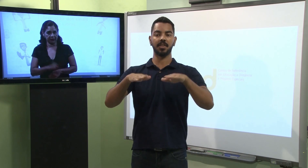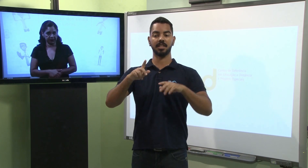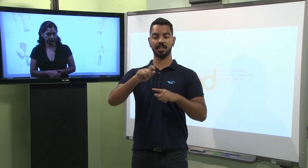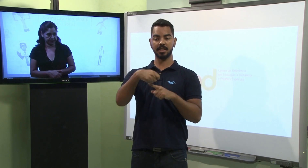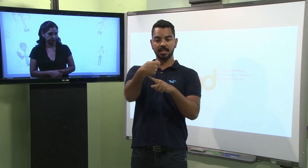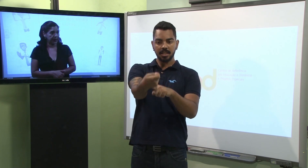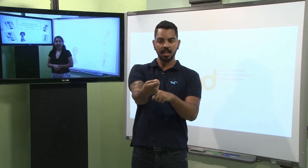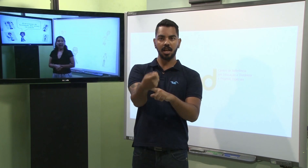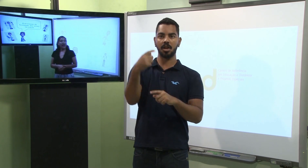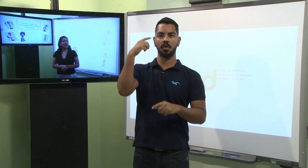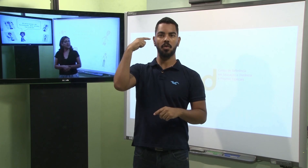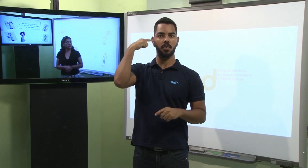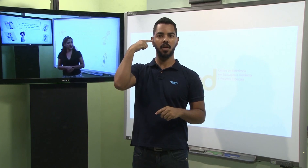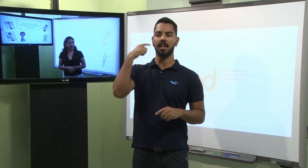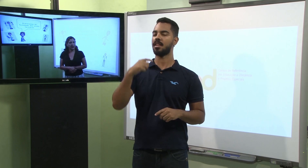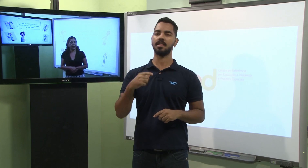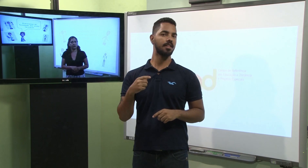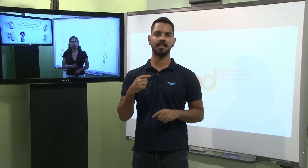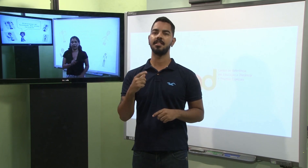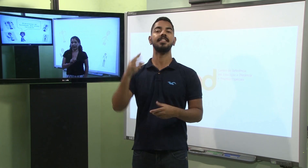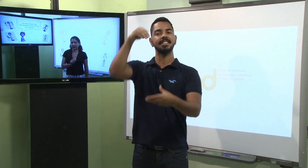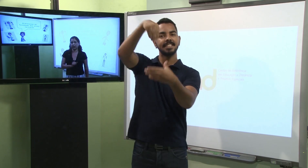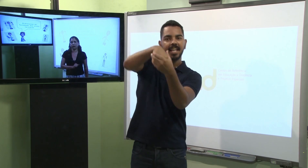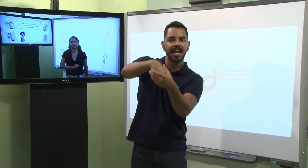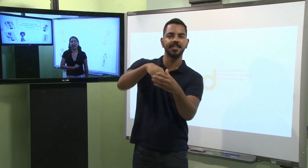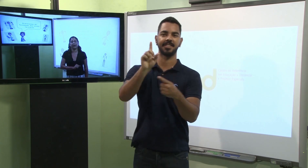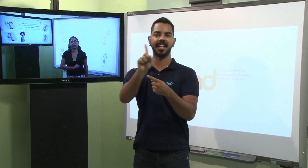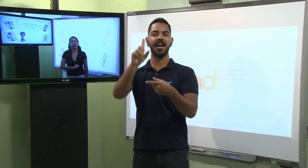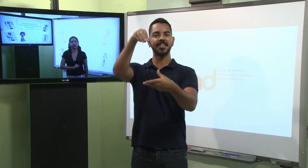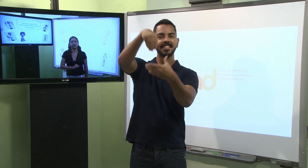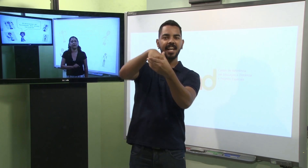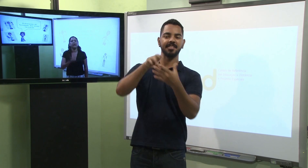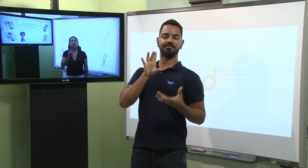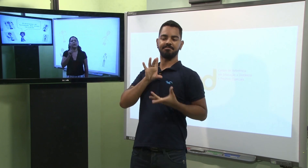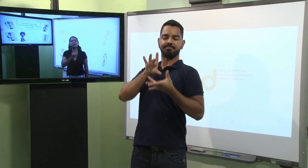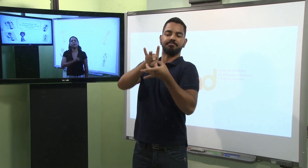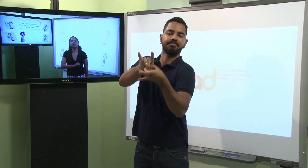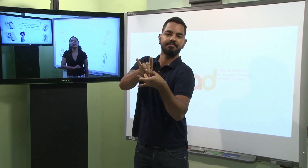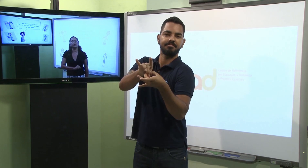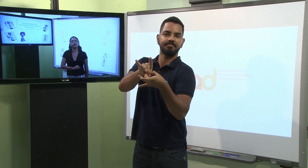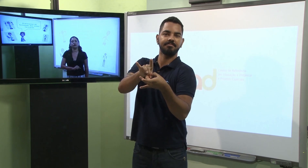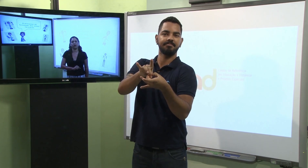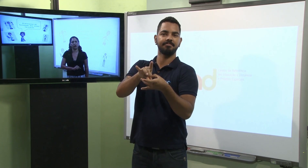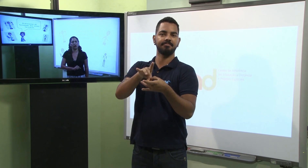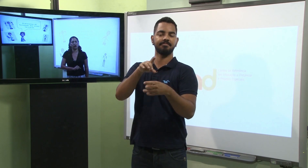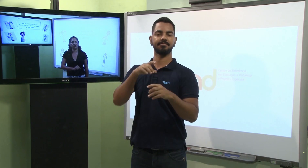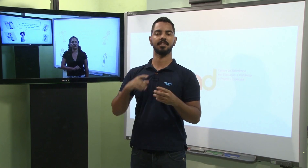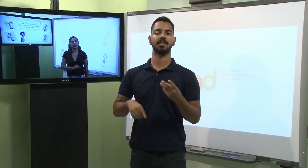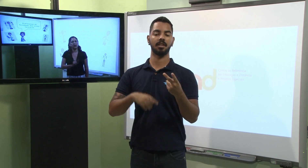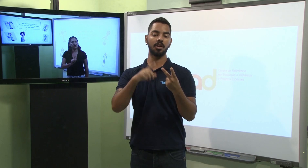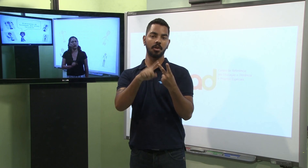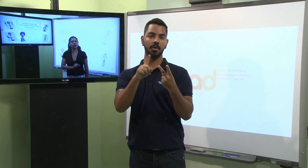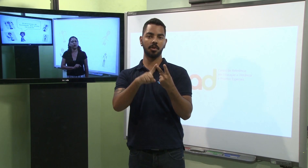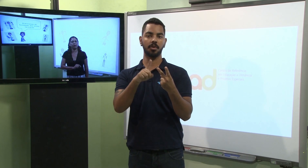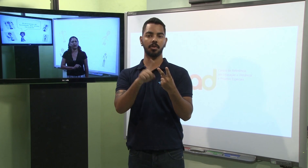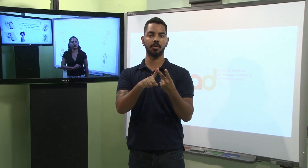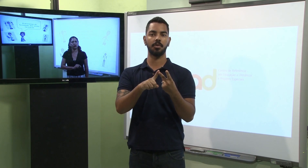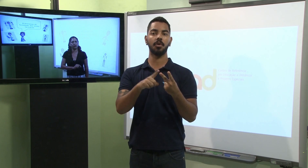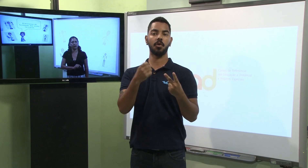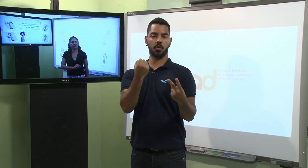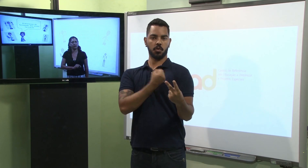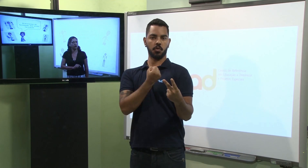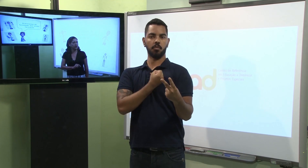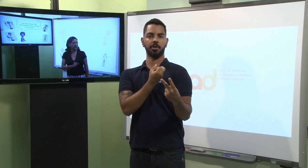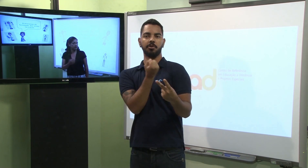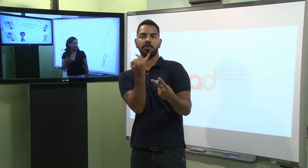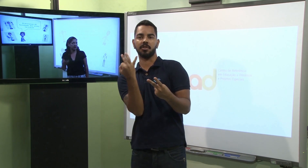sinais na Libras. As línguas de sinais, como as línguas orais e auditivas, também possuem estruturas fonológicas, que constituem a partir